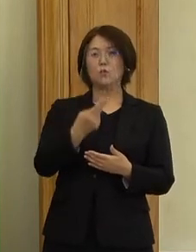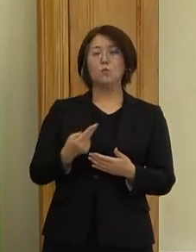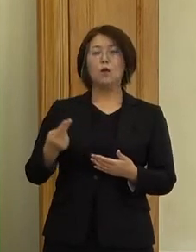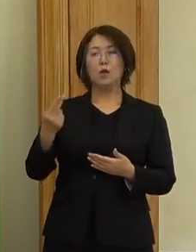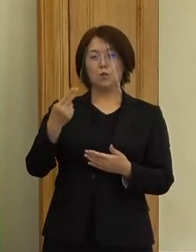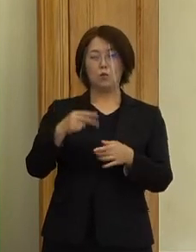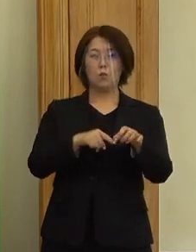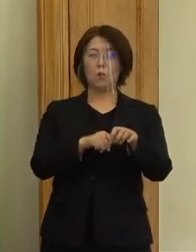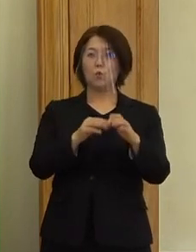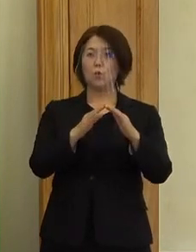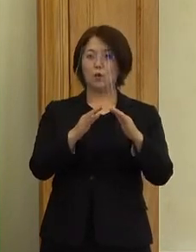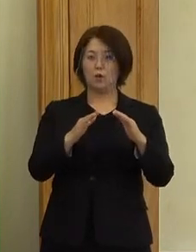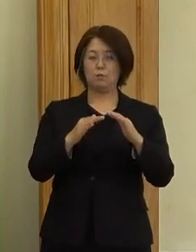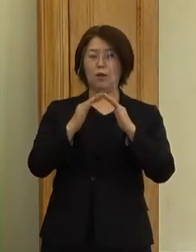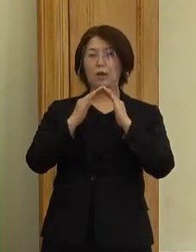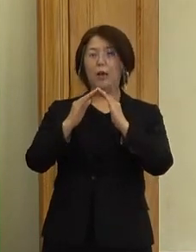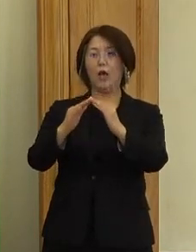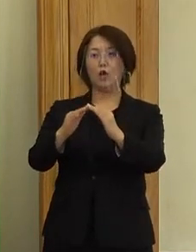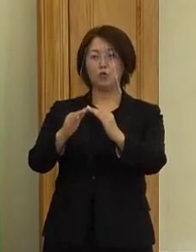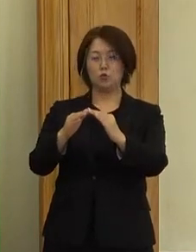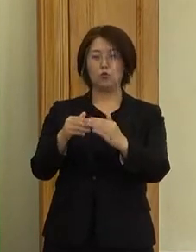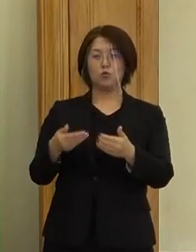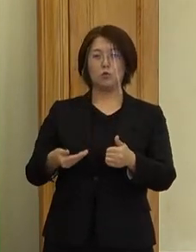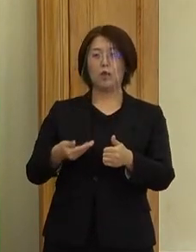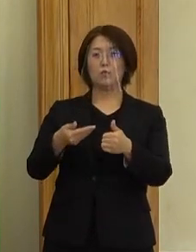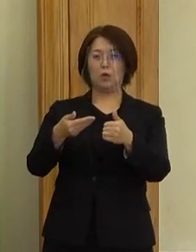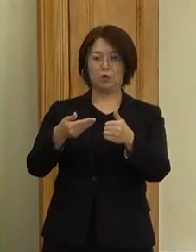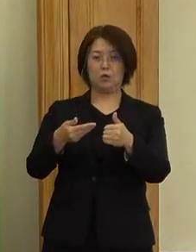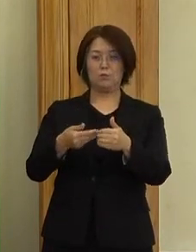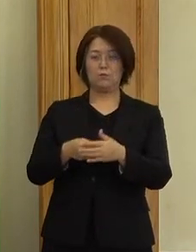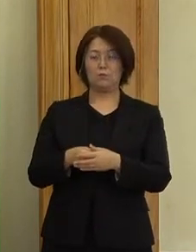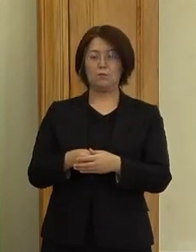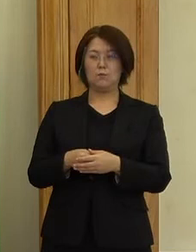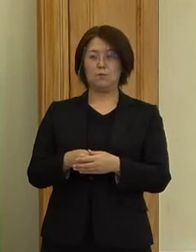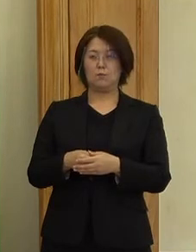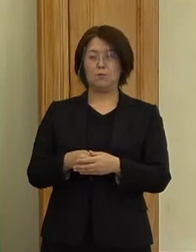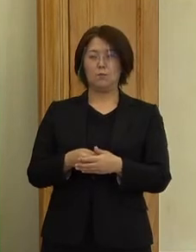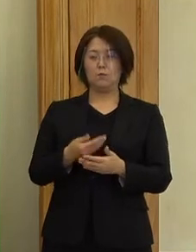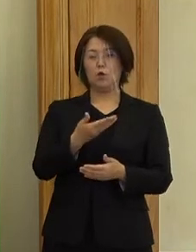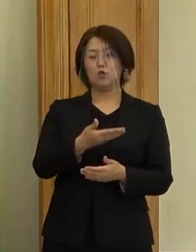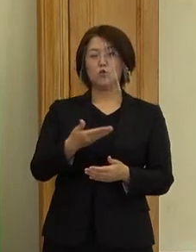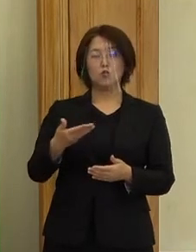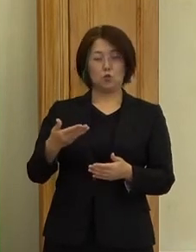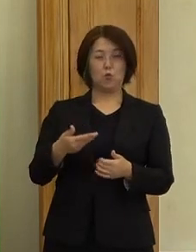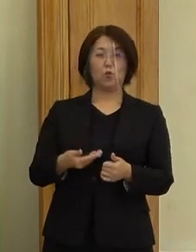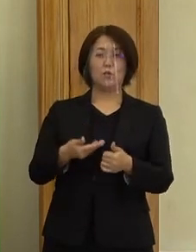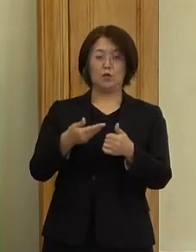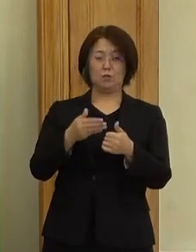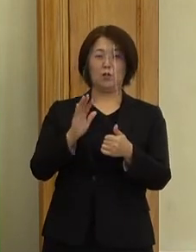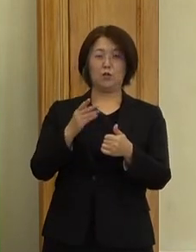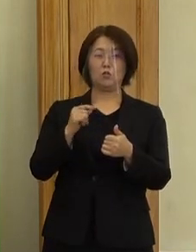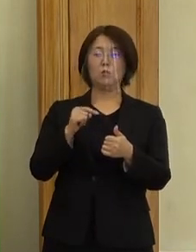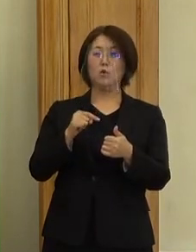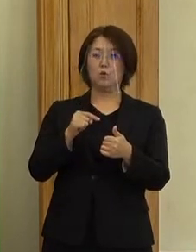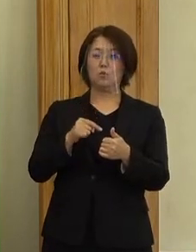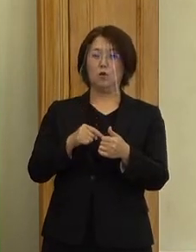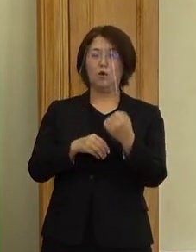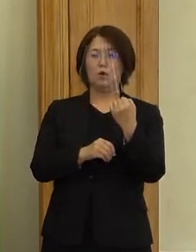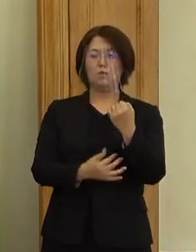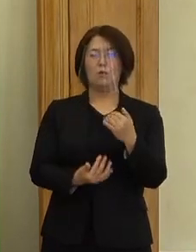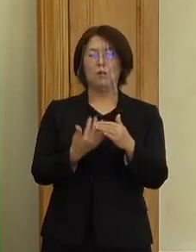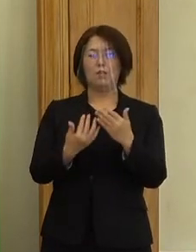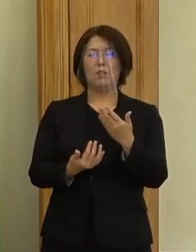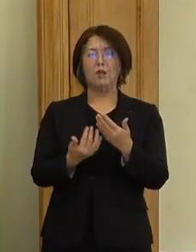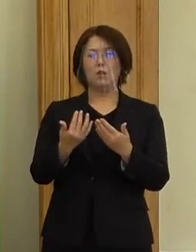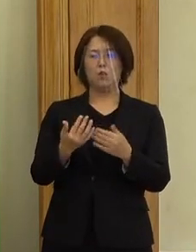さん、これはハウスで栽培をされておられますが、水耕栽培ですけども、ここでやはり燃料費が上